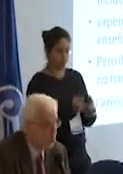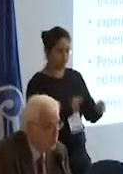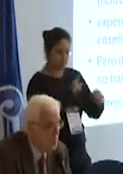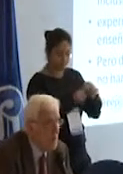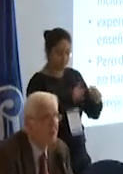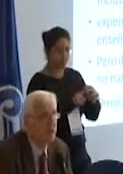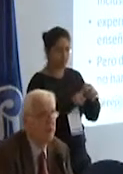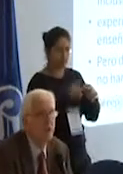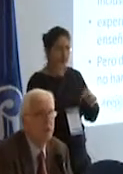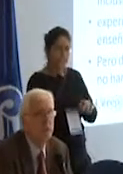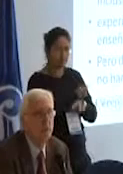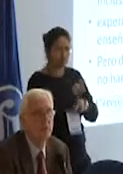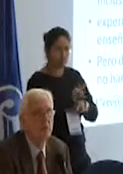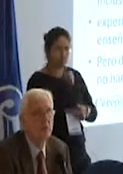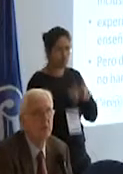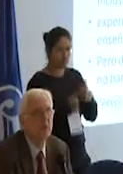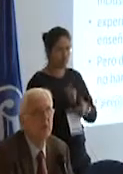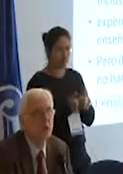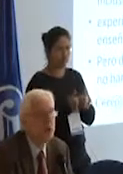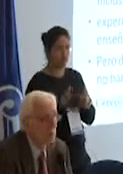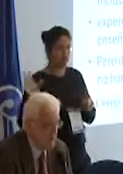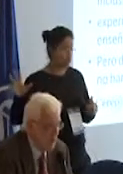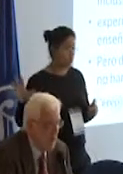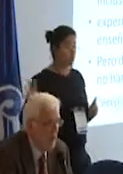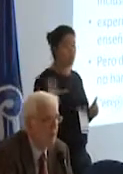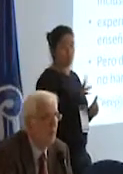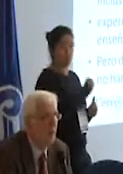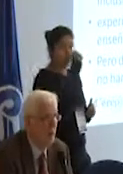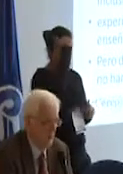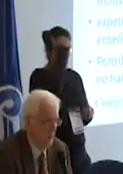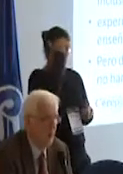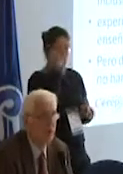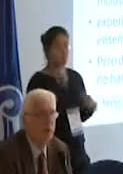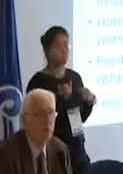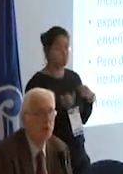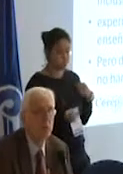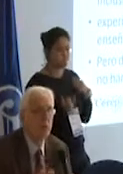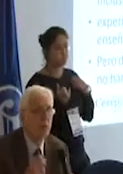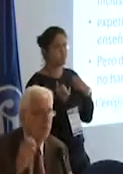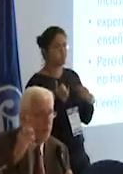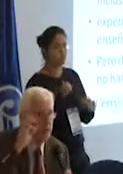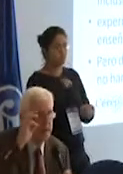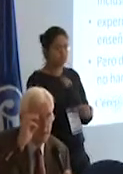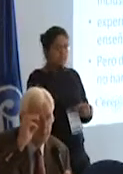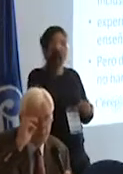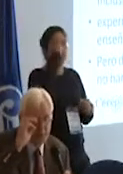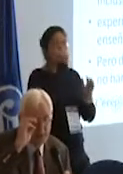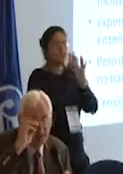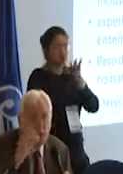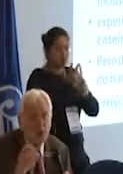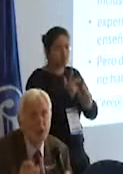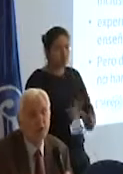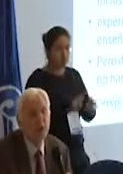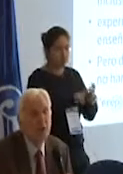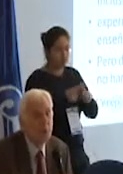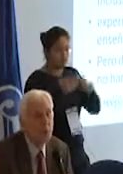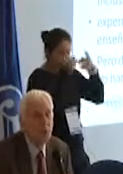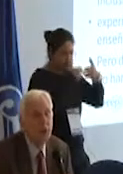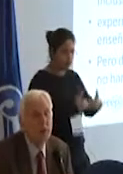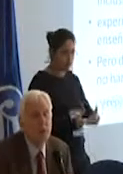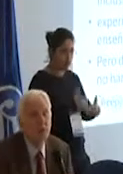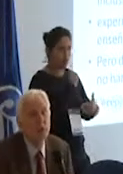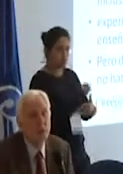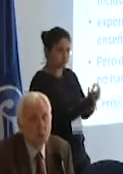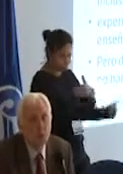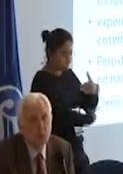que se observa es que todos los docentes que reciben alumnos en situación de discapacidad en esta